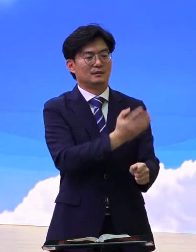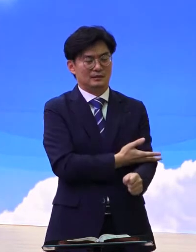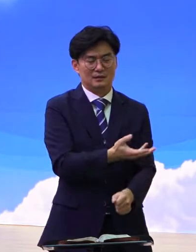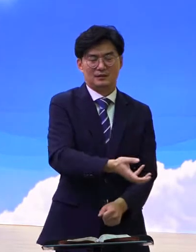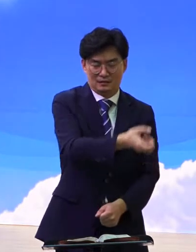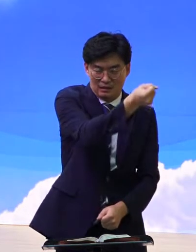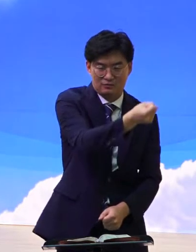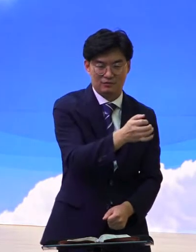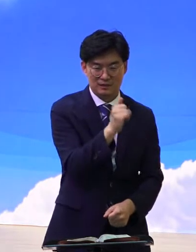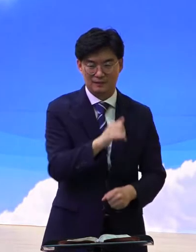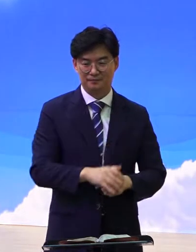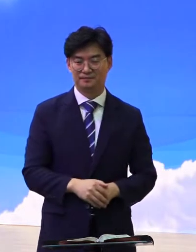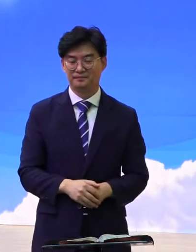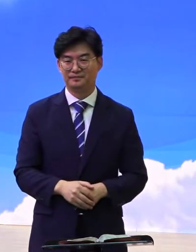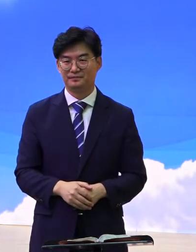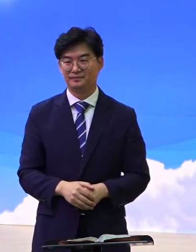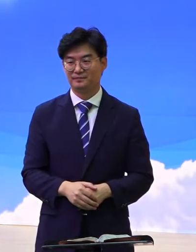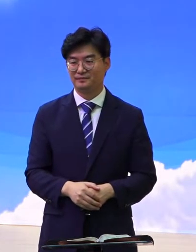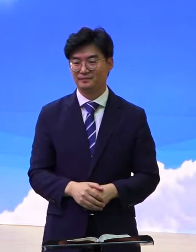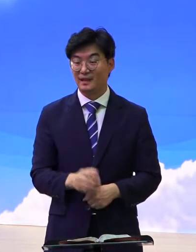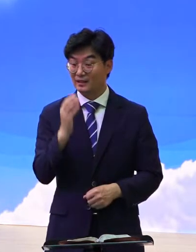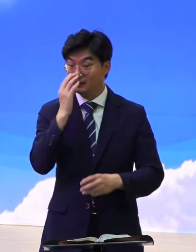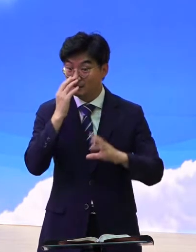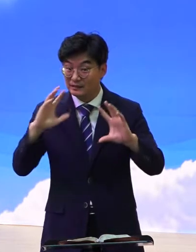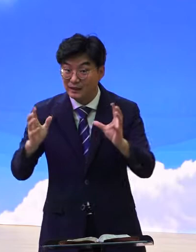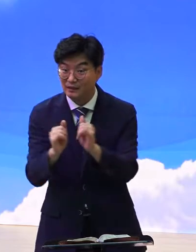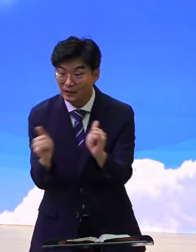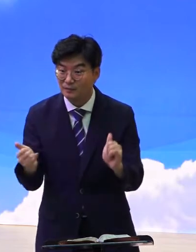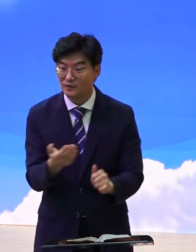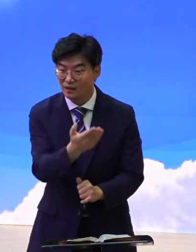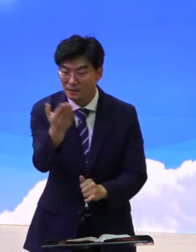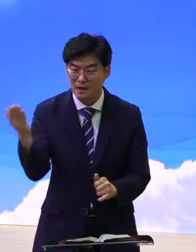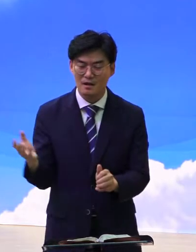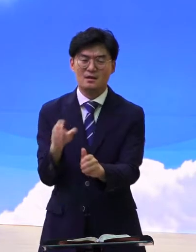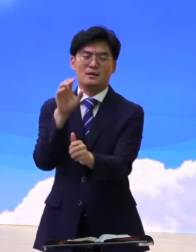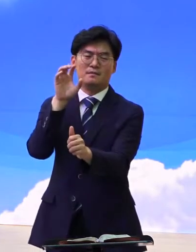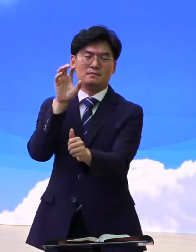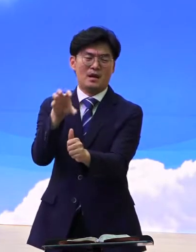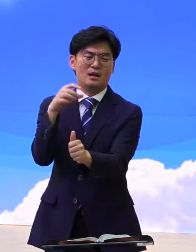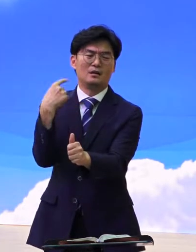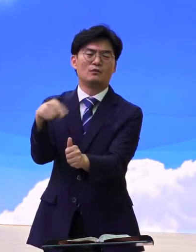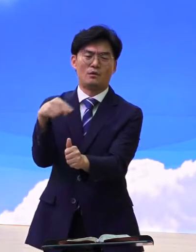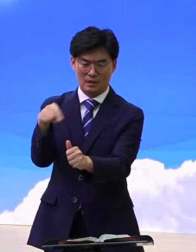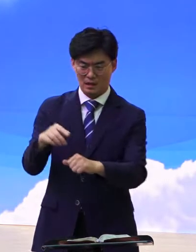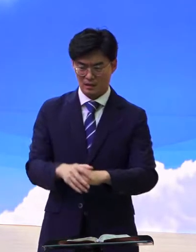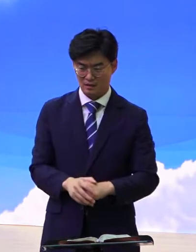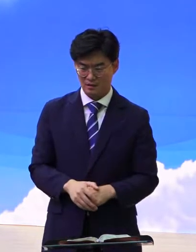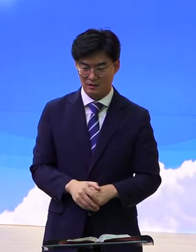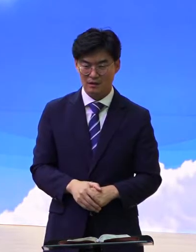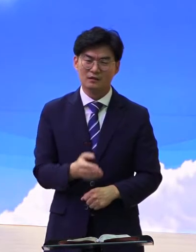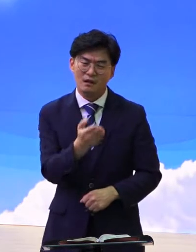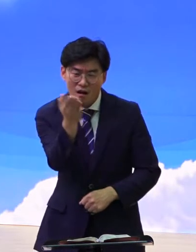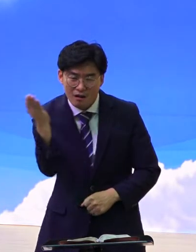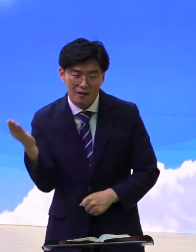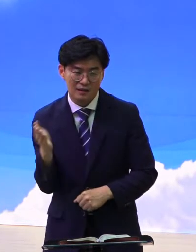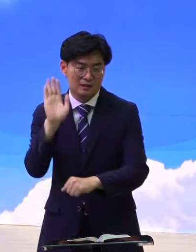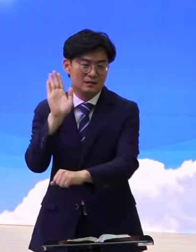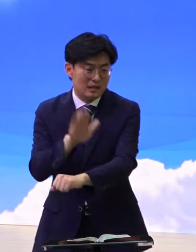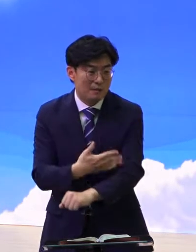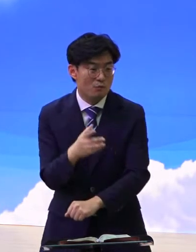이스라엘 사람들이라고 했는데 이 이스라엘 사람들을 책망했습니다. 그리고 무섭게 책망을 했습니다.